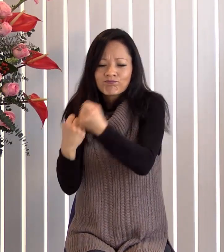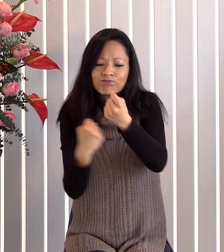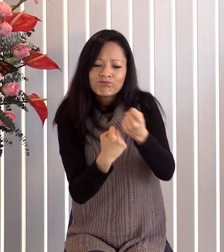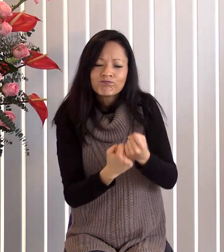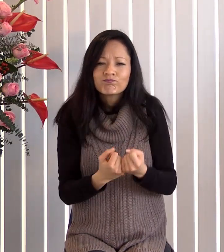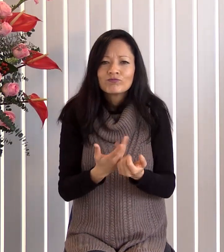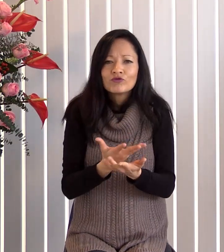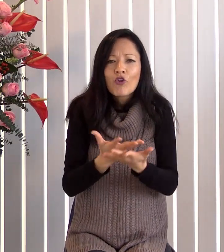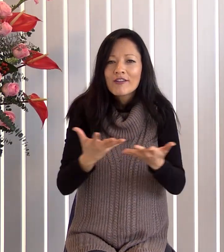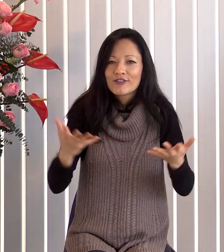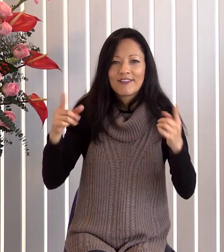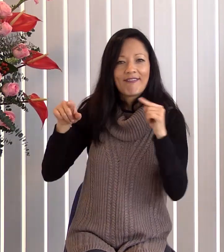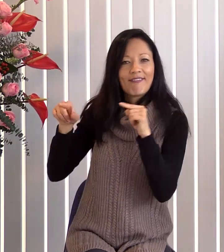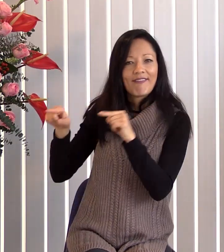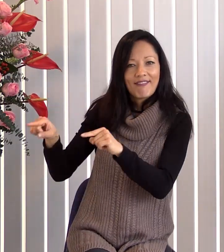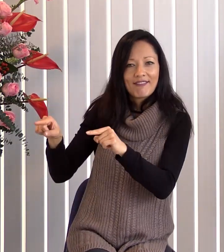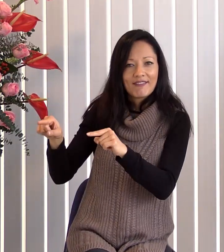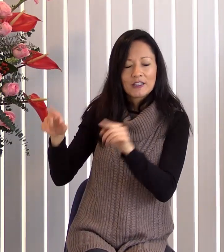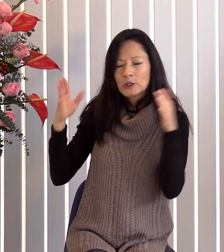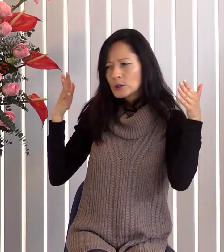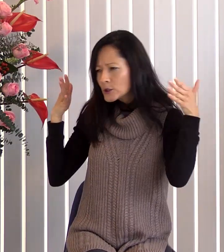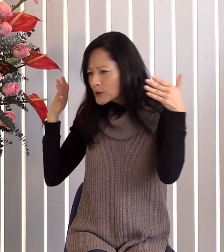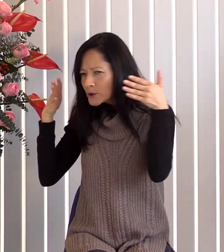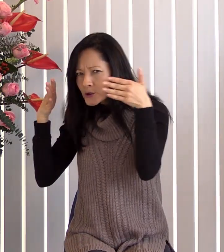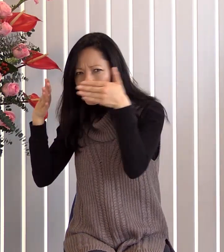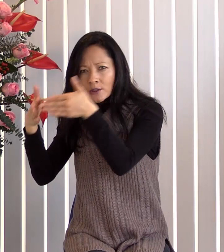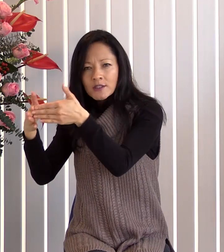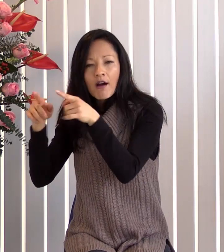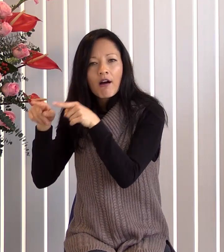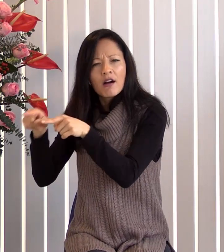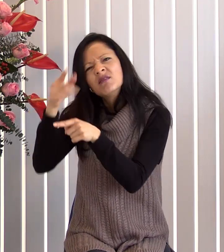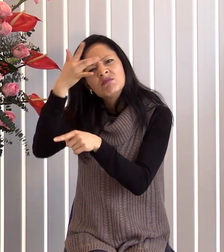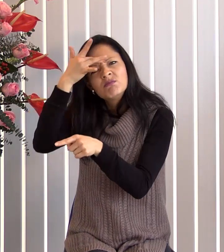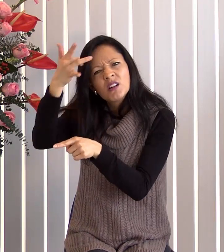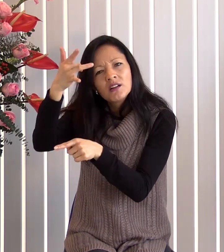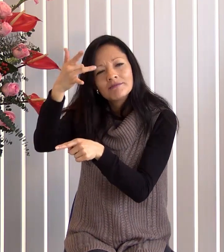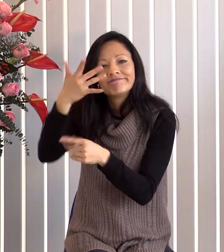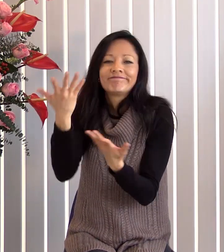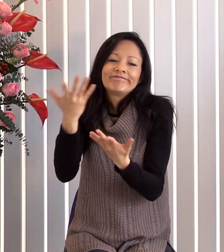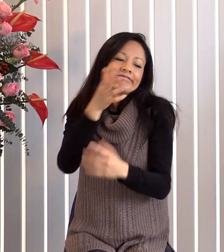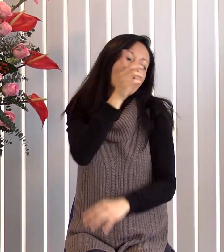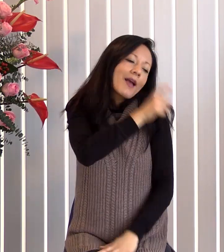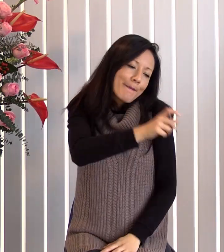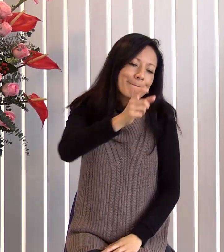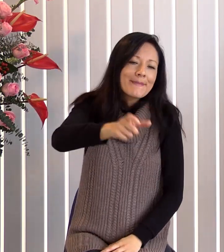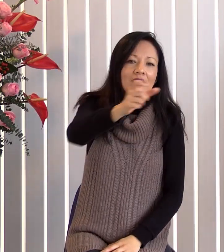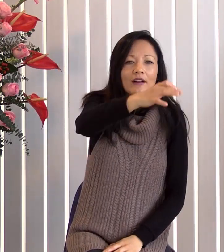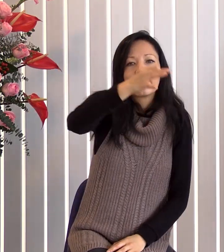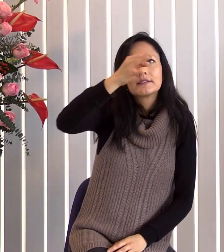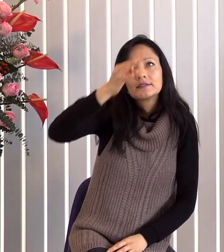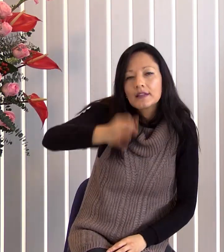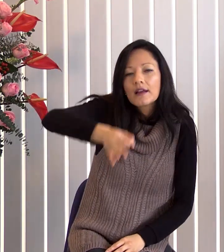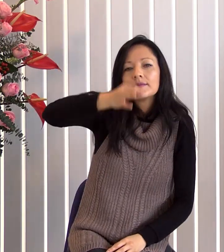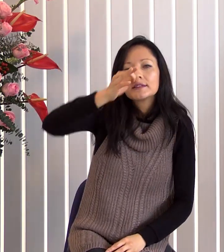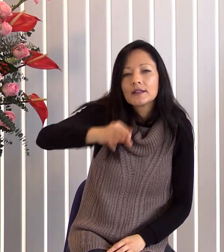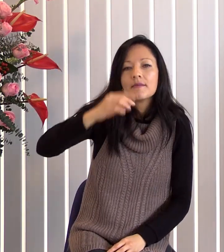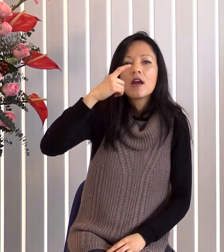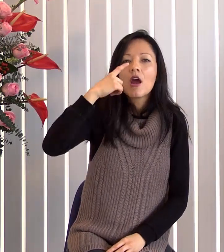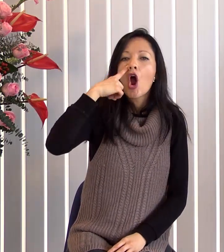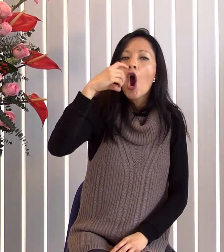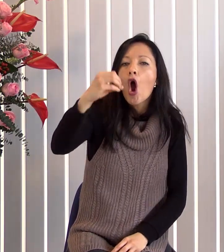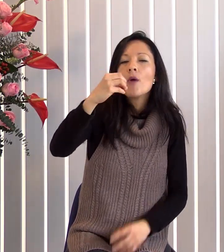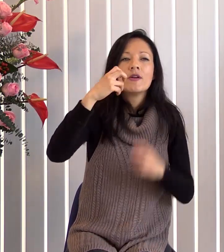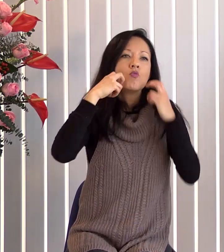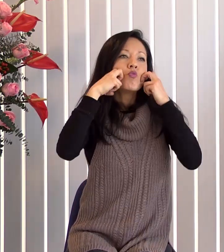nos toca hacer tanto sobre énfasis? Pues porque la gente, desafortunadamente, siempre, el hombre,